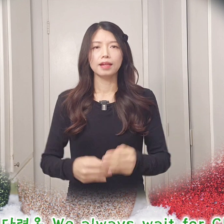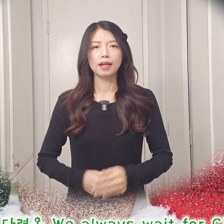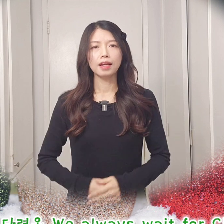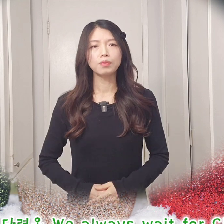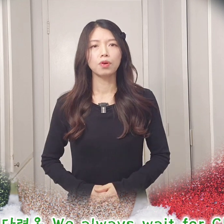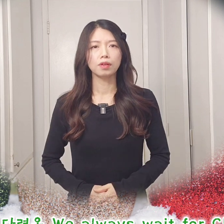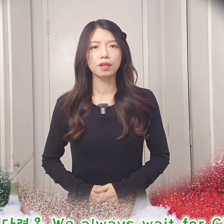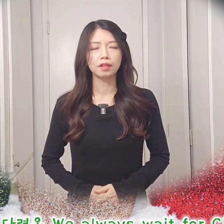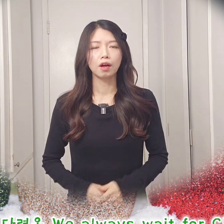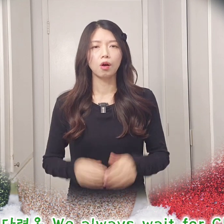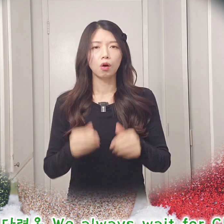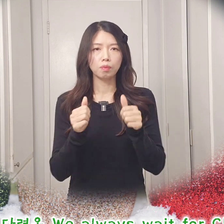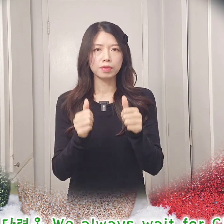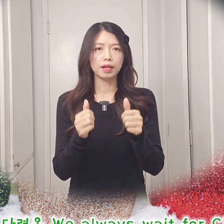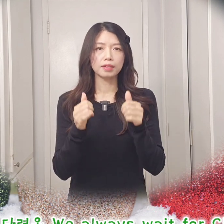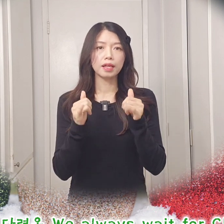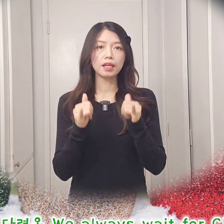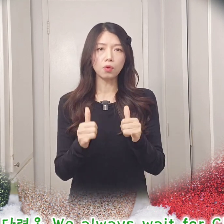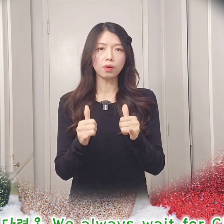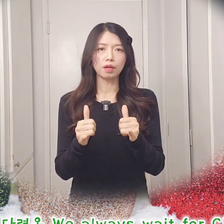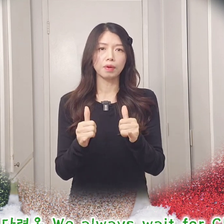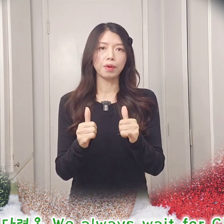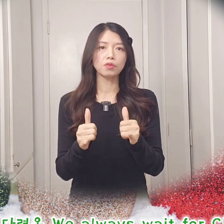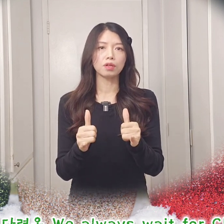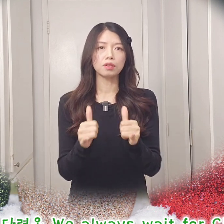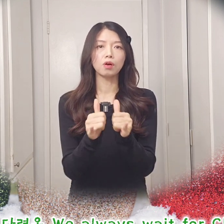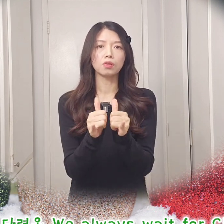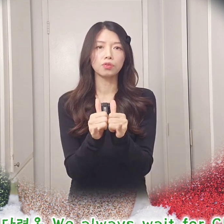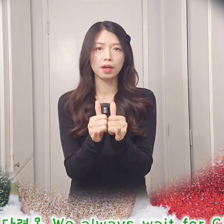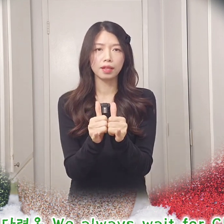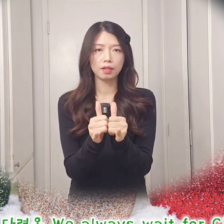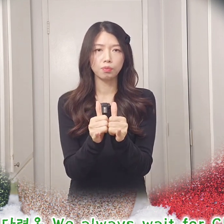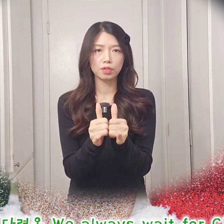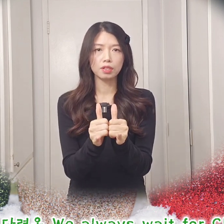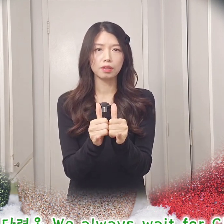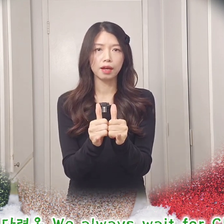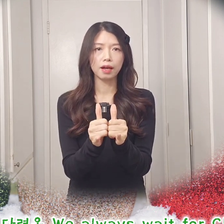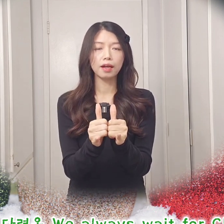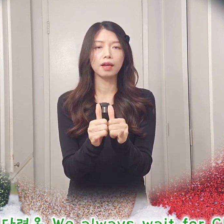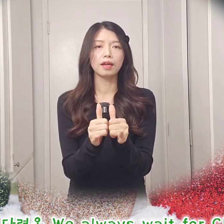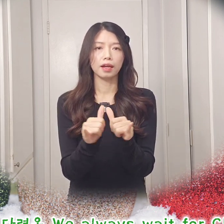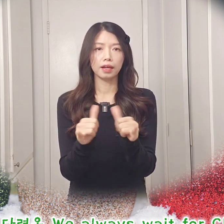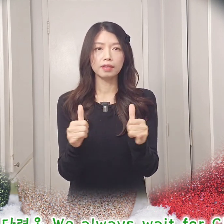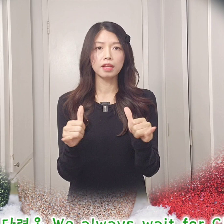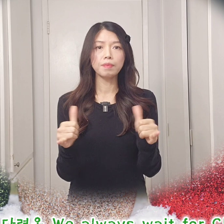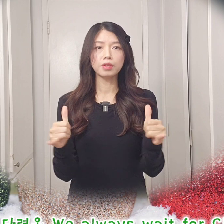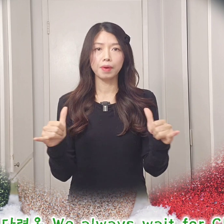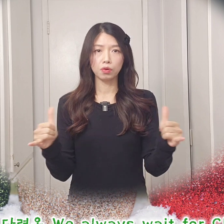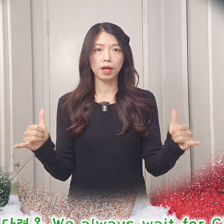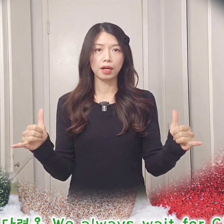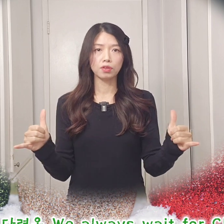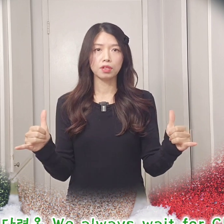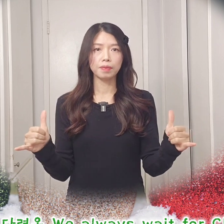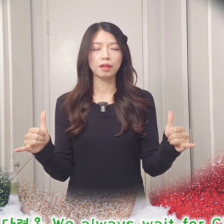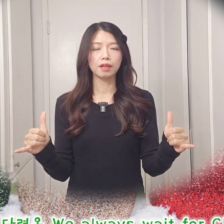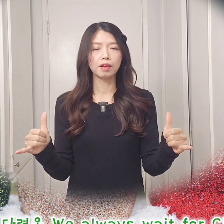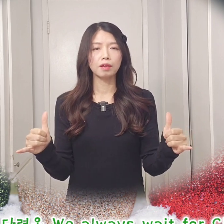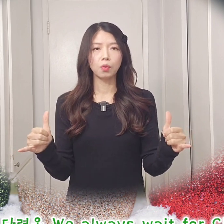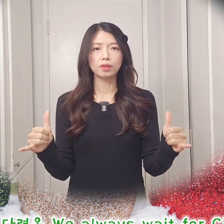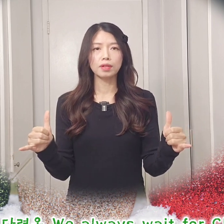사람 수어는 엄지랑 새끼손가락만 펴주셔서 중간에서 붙이셨다가 약간 흔들면서 밖으로 나가주시면 모든